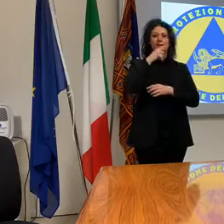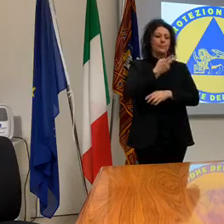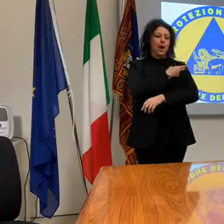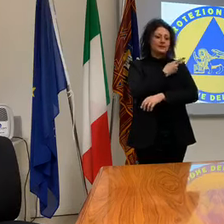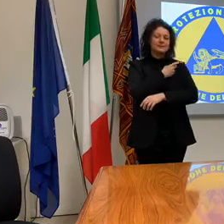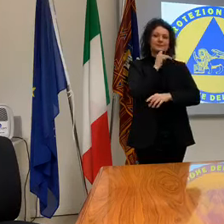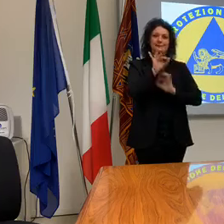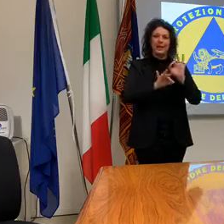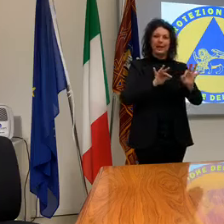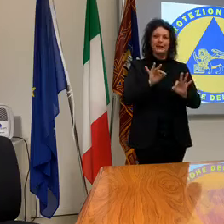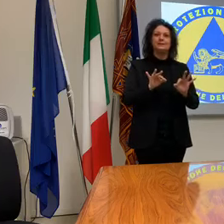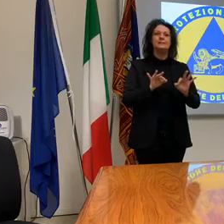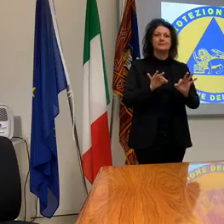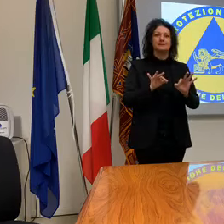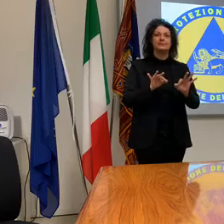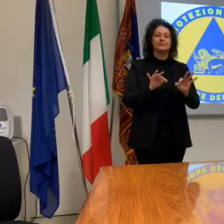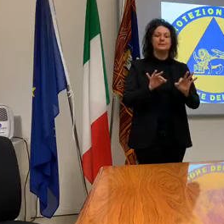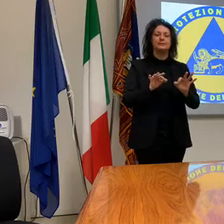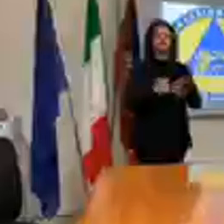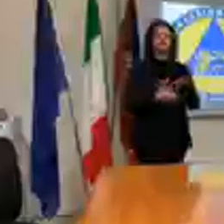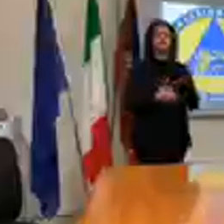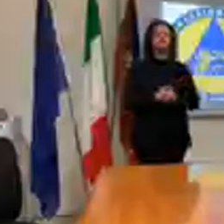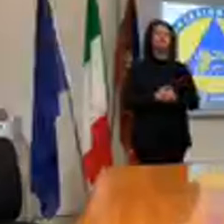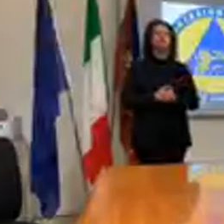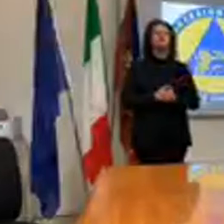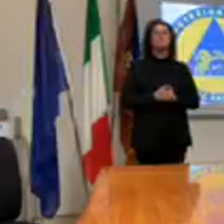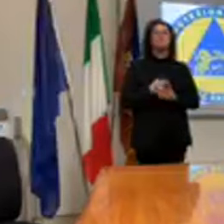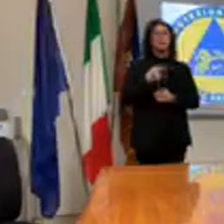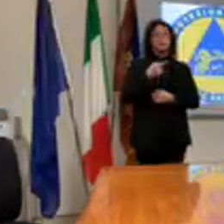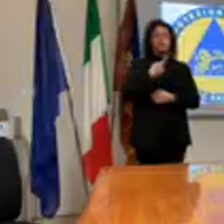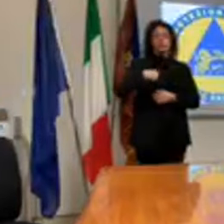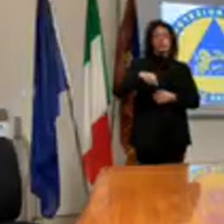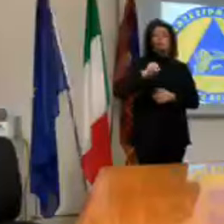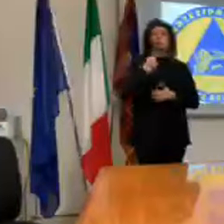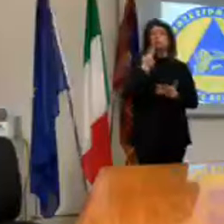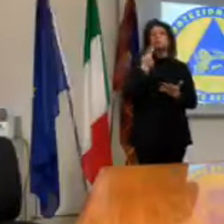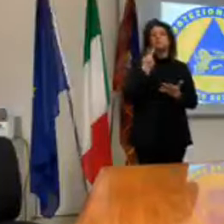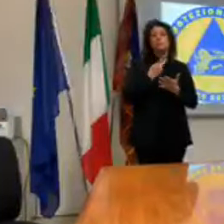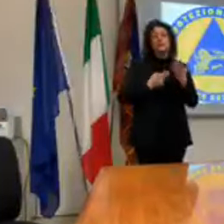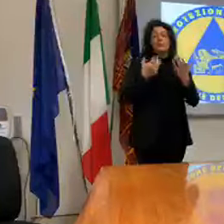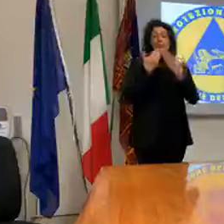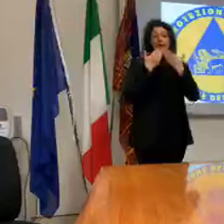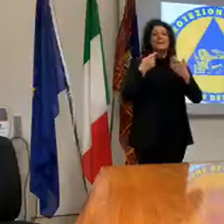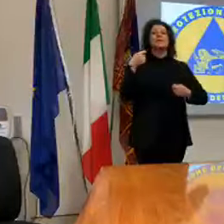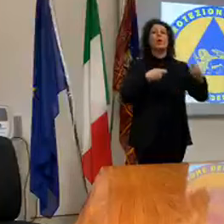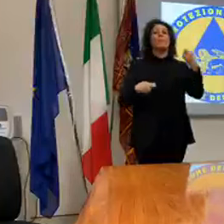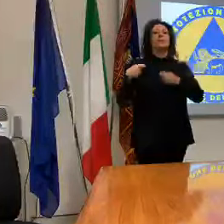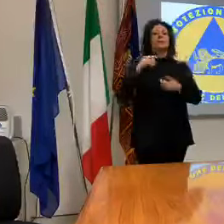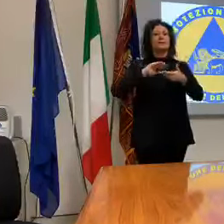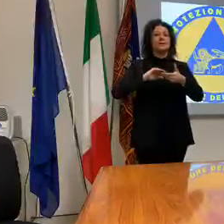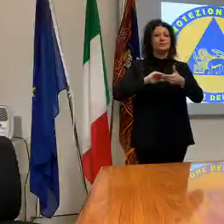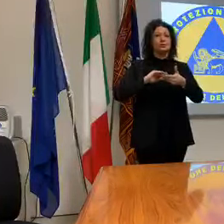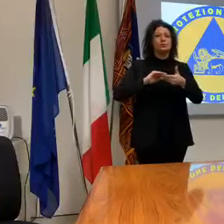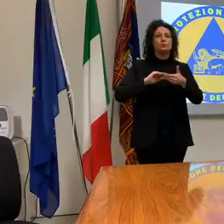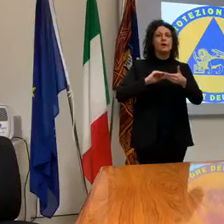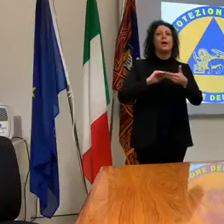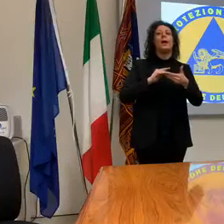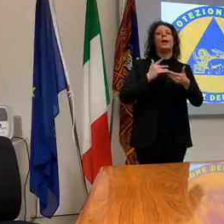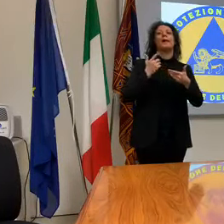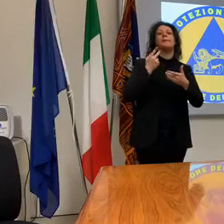cercato e stiamo cercando di intrecciare quindi con la cooperazione, con le cooperative sociali eccetera, la disponibilità di